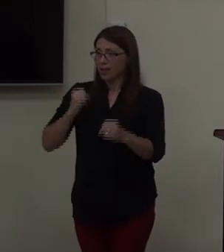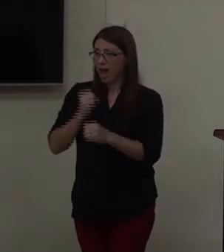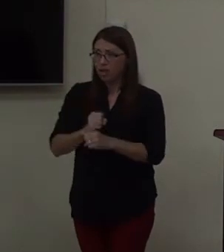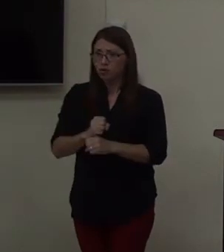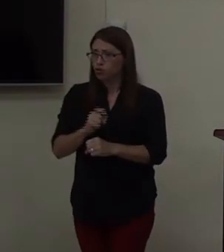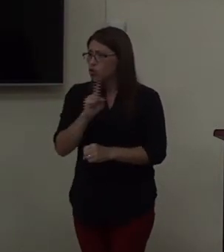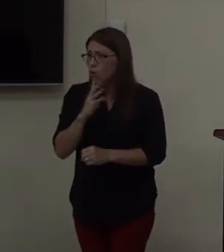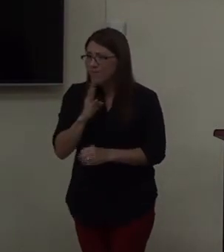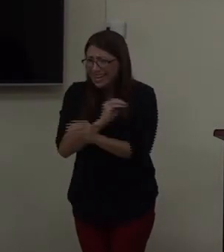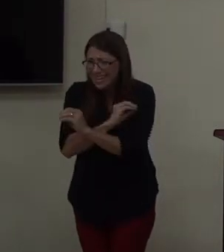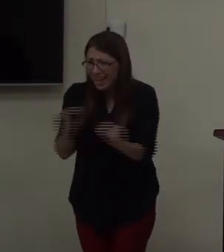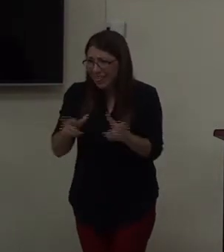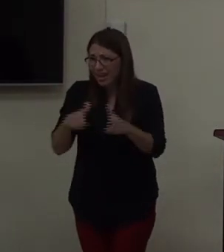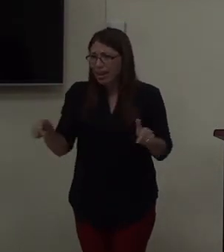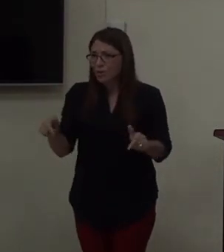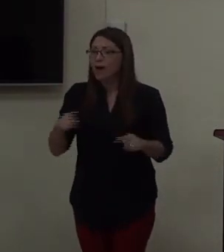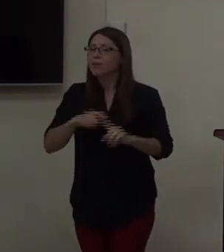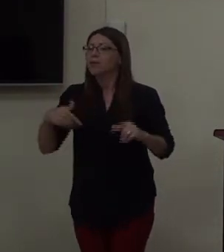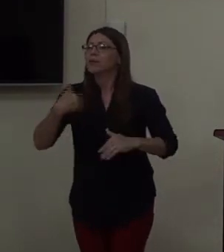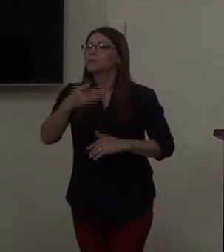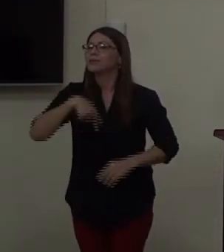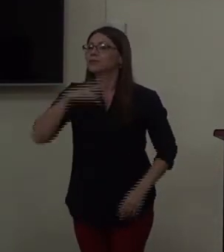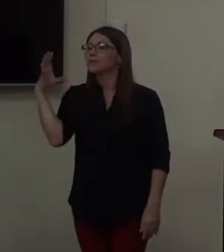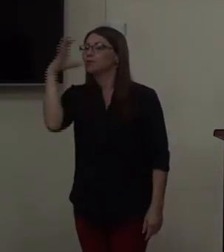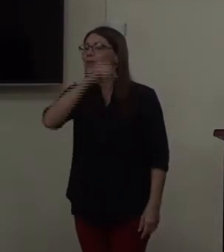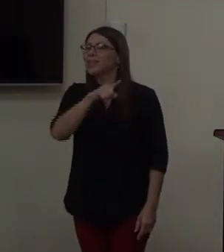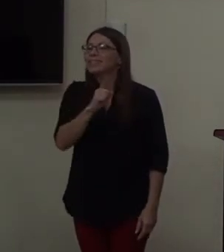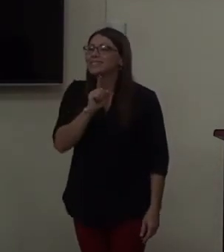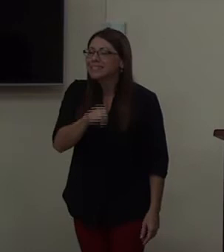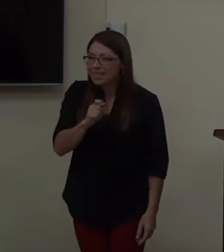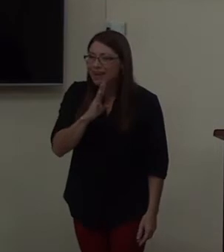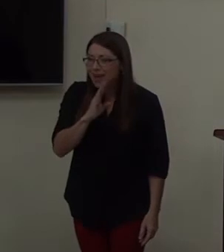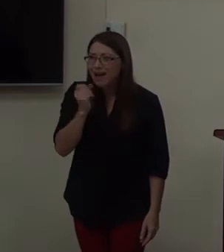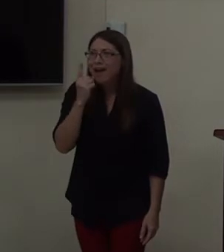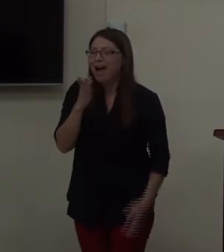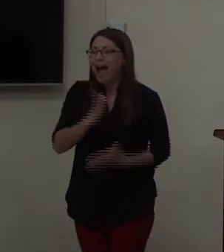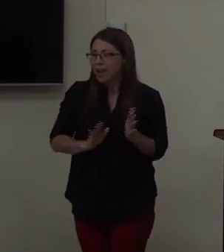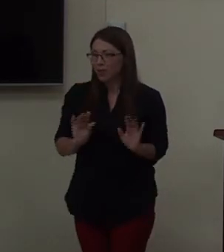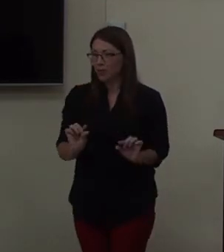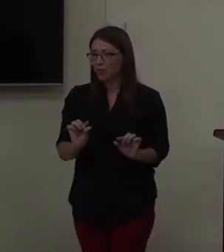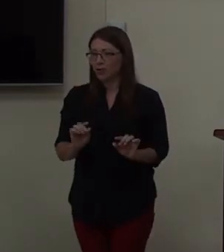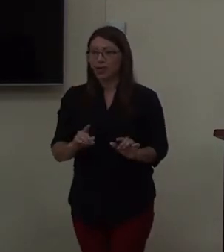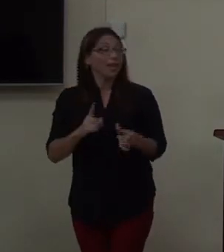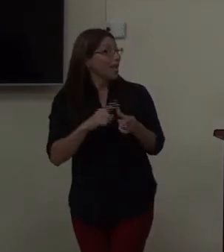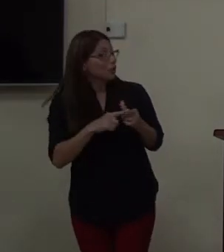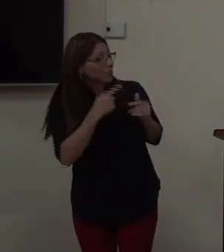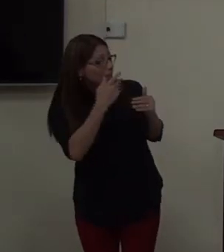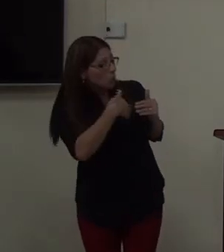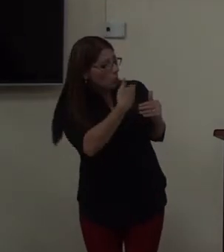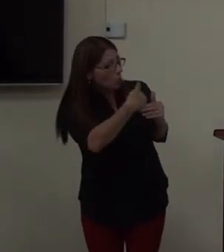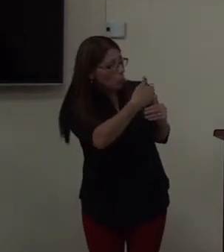de que sí hablaba, ¿verdad?, algo. Y dentro de todos estos dos extremos también un montón de tipos